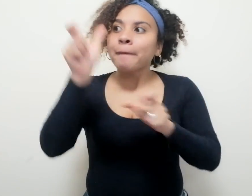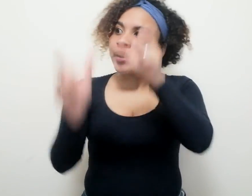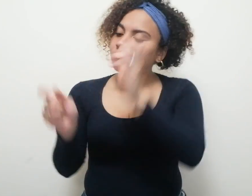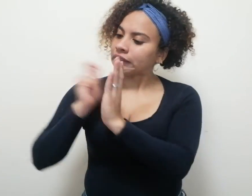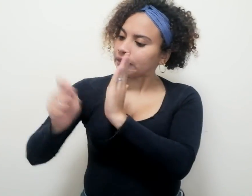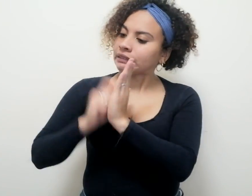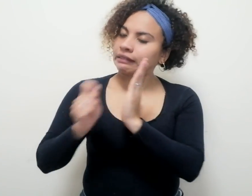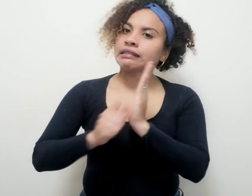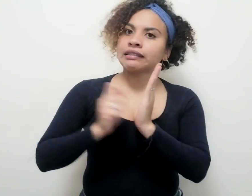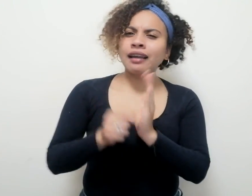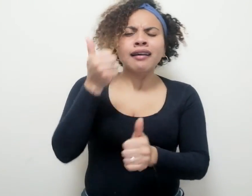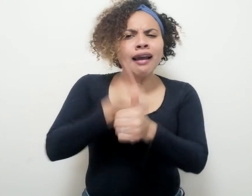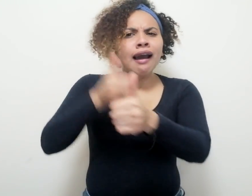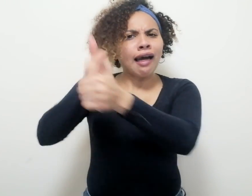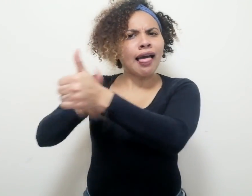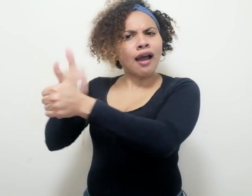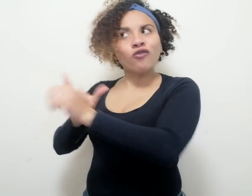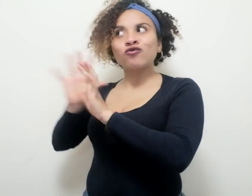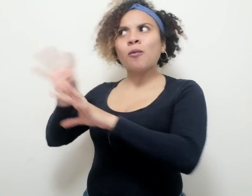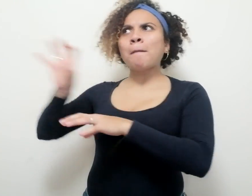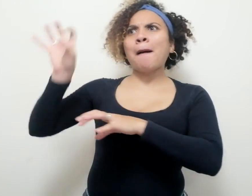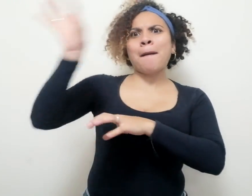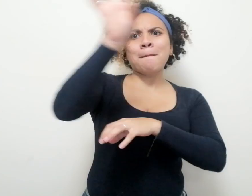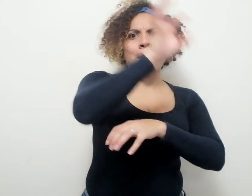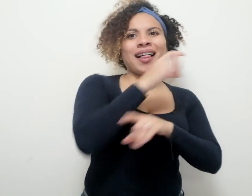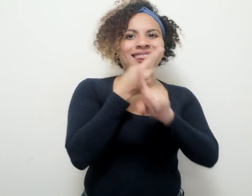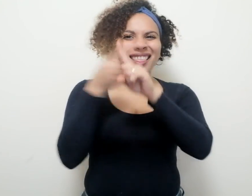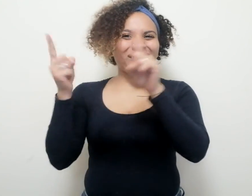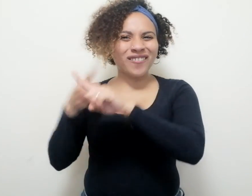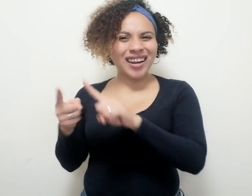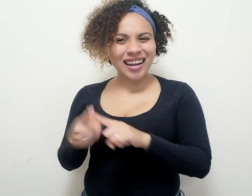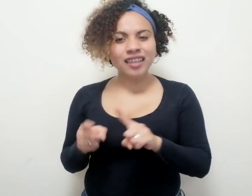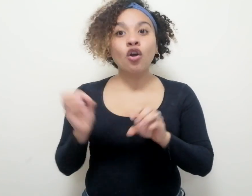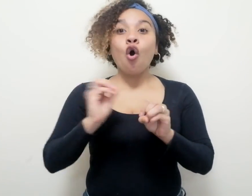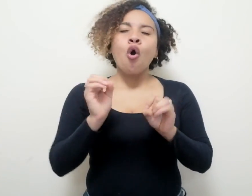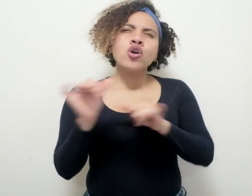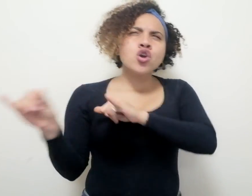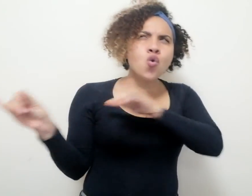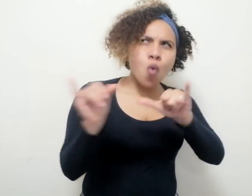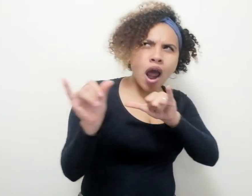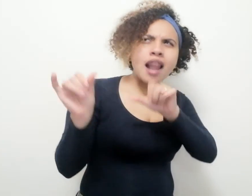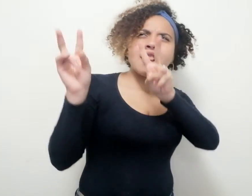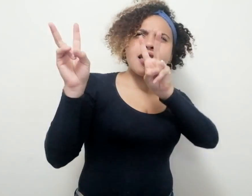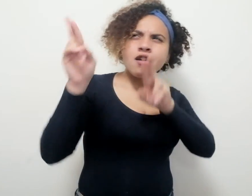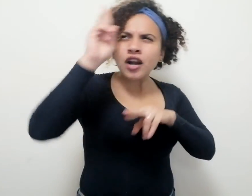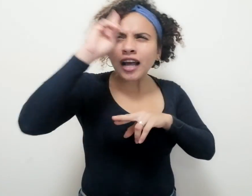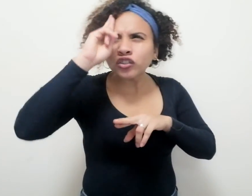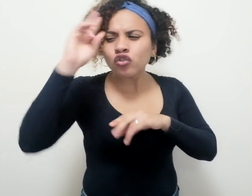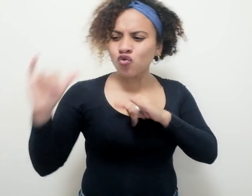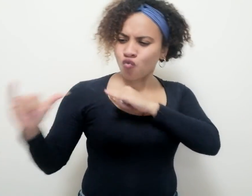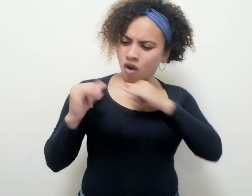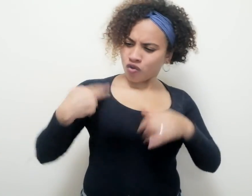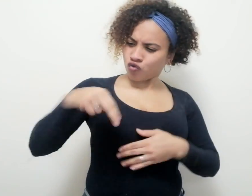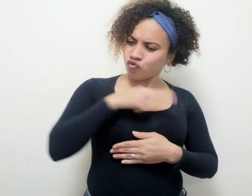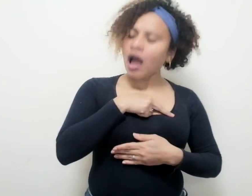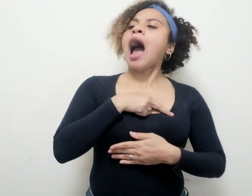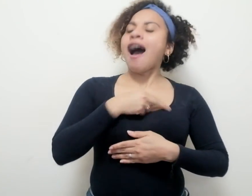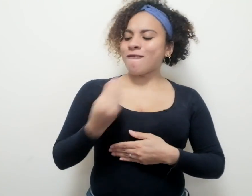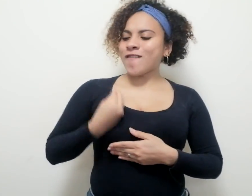que, cada uno en su país y por diferentes o similares motivos a los nuestros, han vivido sus